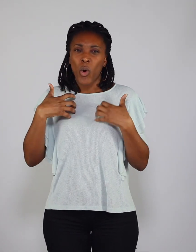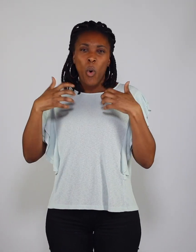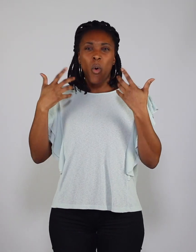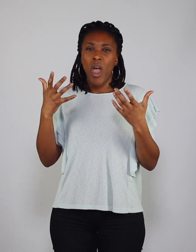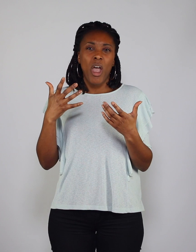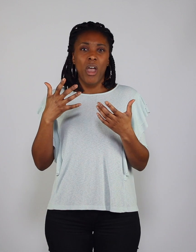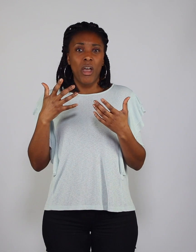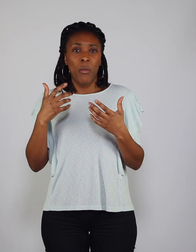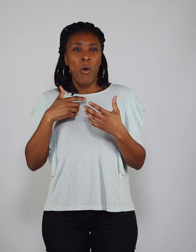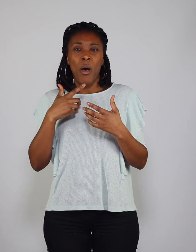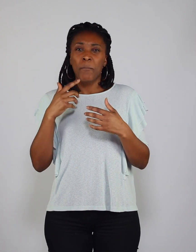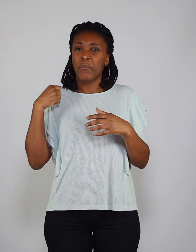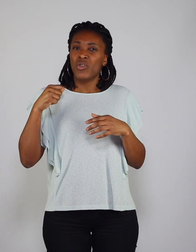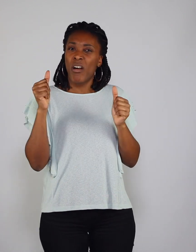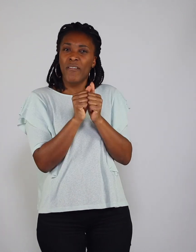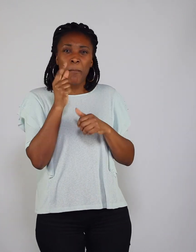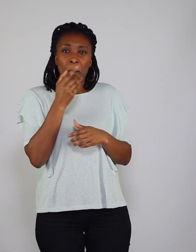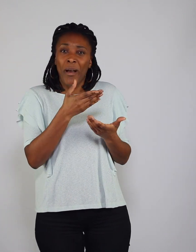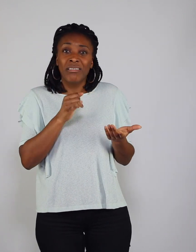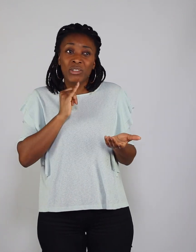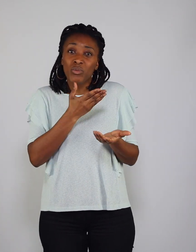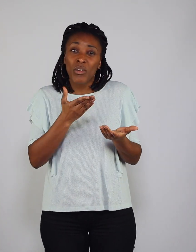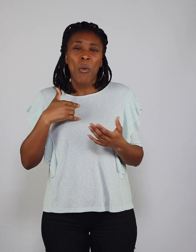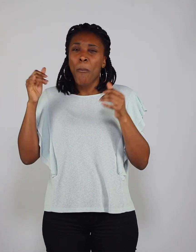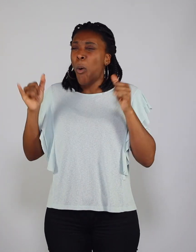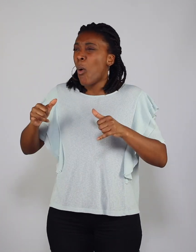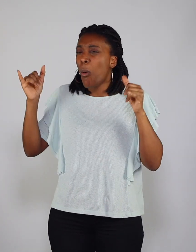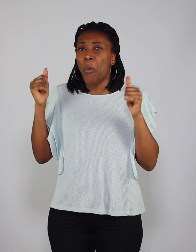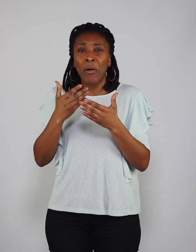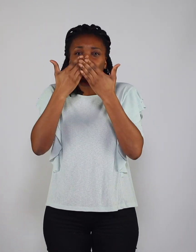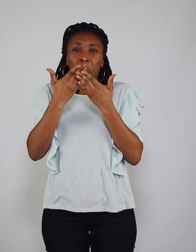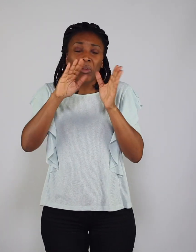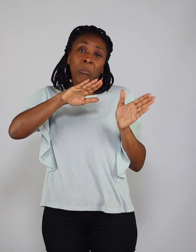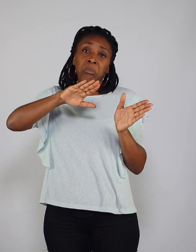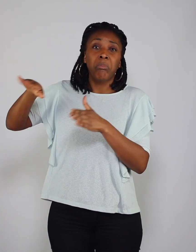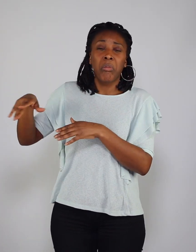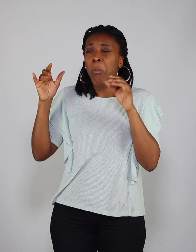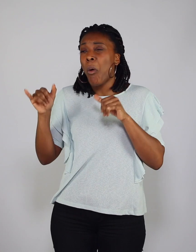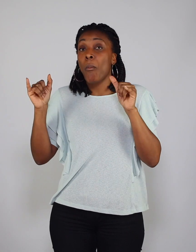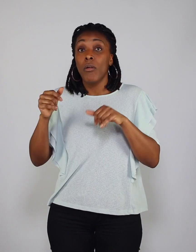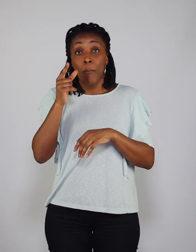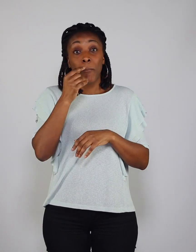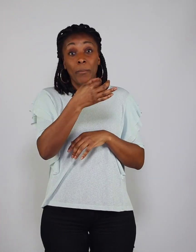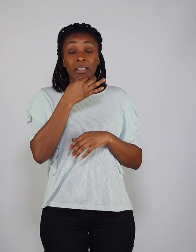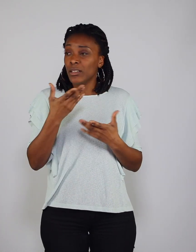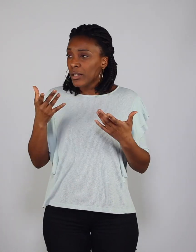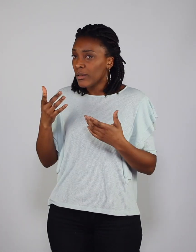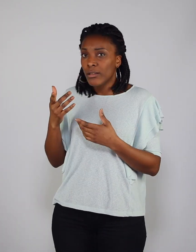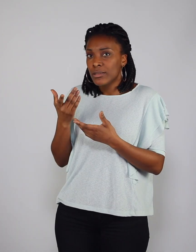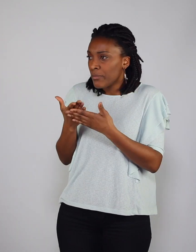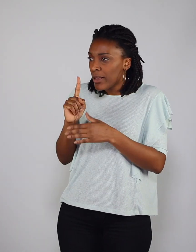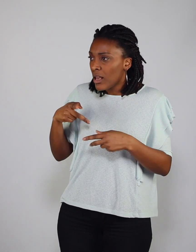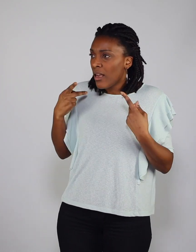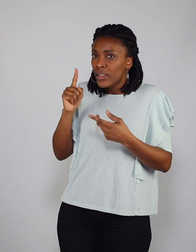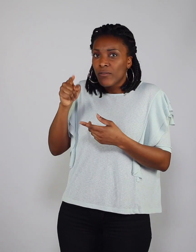commencé à être en colère, j'ai commencé à maltraiter mon père qui était innocent, à faire la fête, à pu étudier. Et mon père, un jour, m'a dit « Alexandra, c'est pas comme